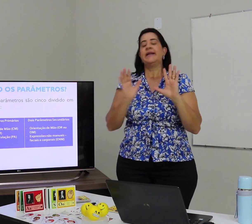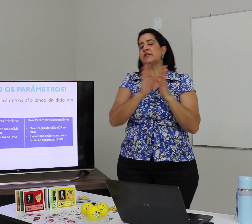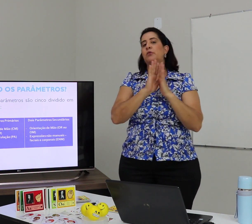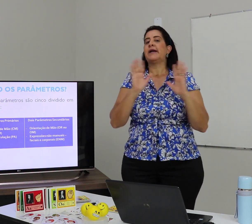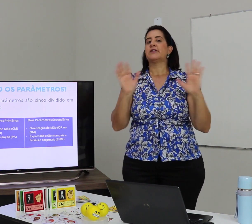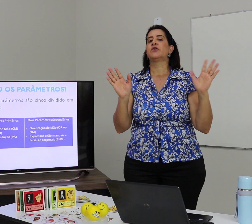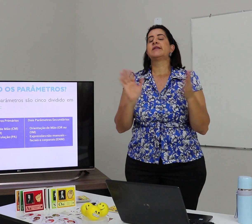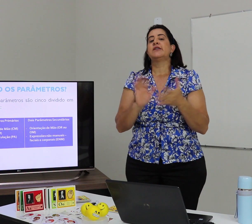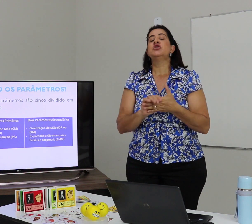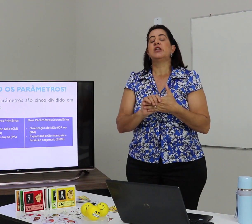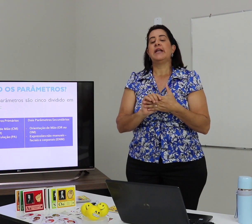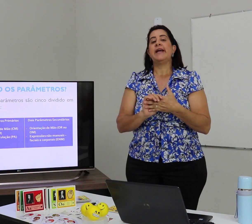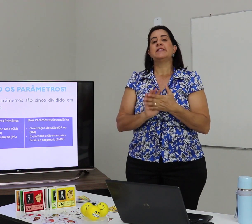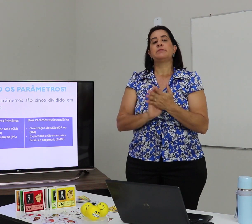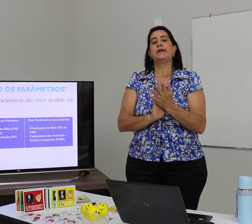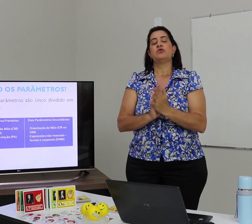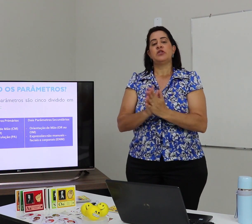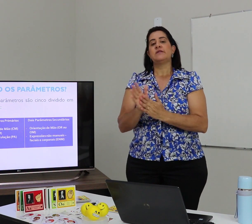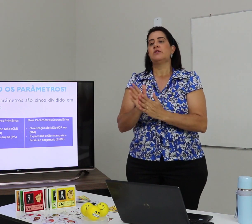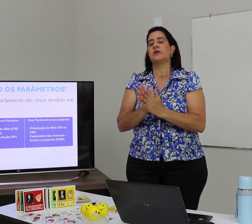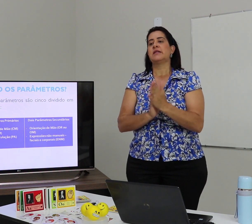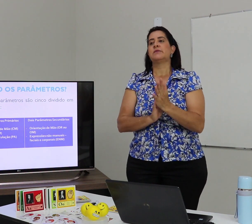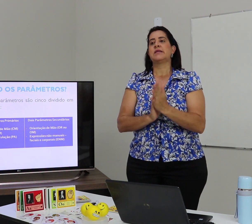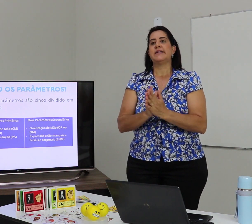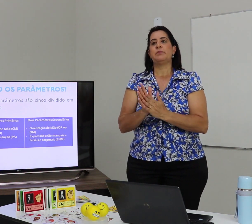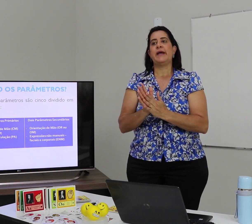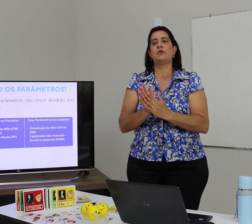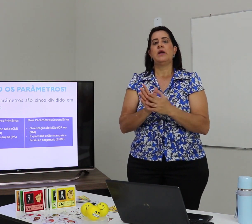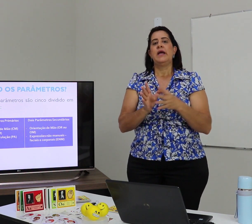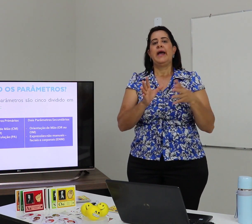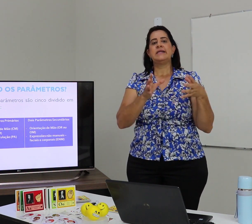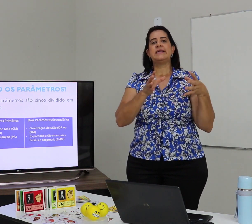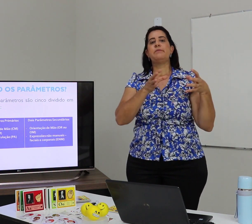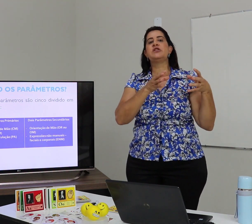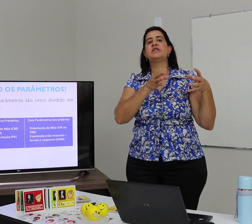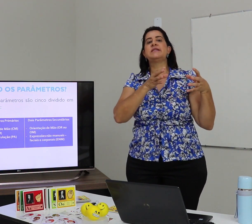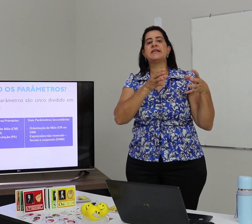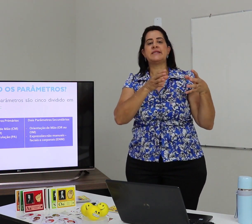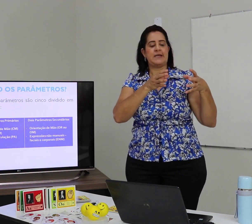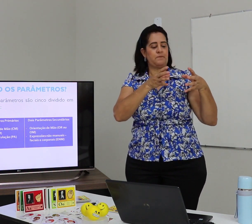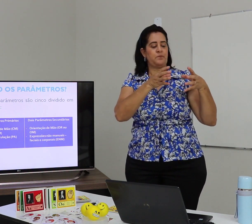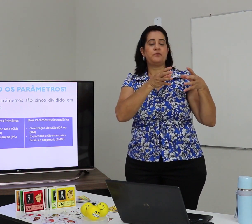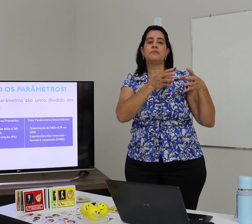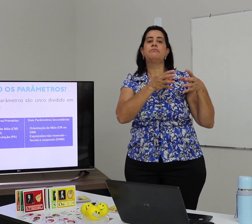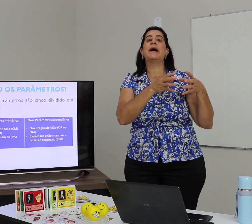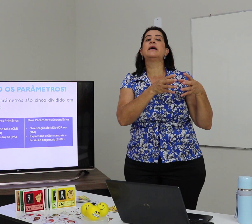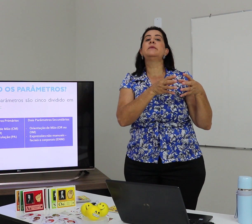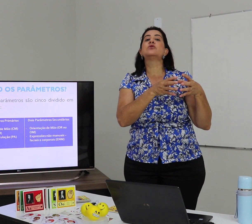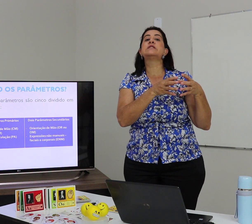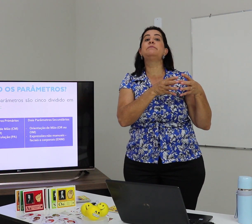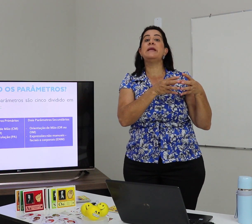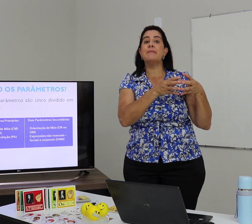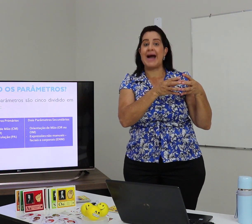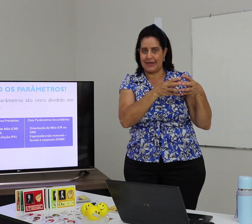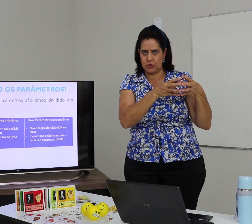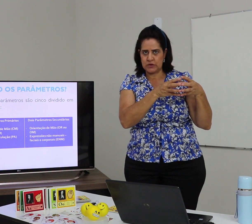Nas publicações que a gente lê a respeito disso, que nós lemos a respeito, eles sempre dizem assim: parâmetros